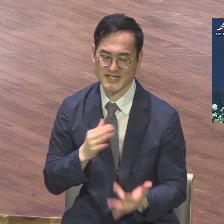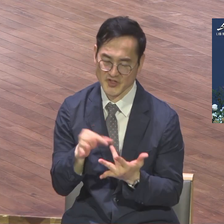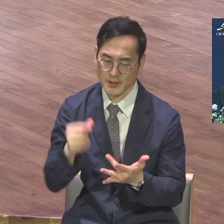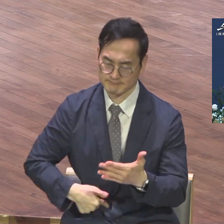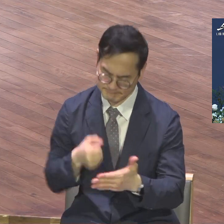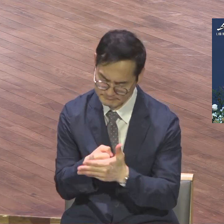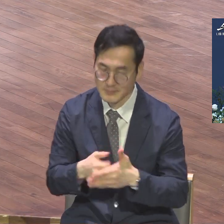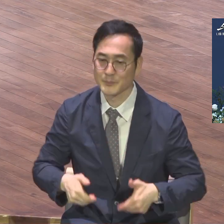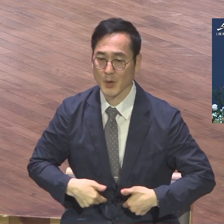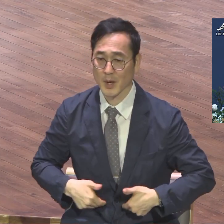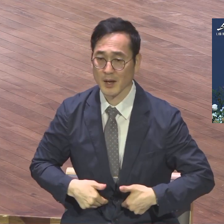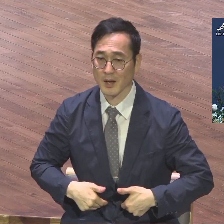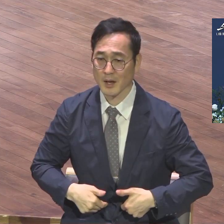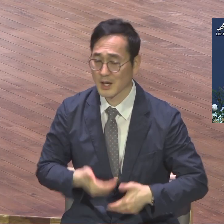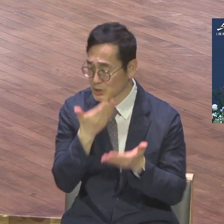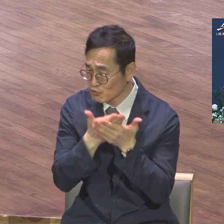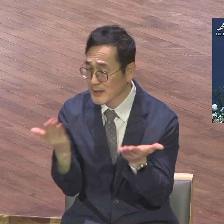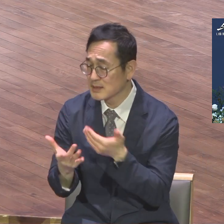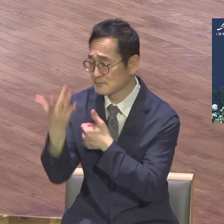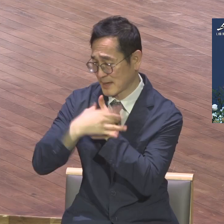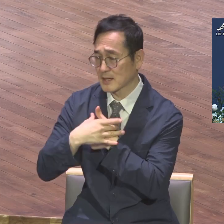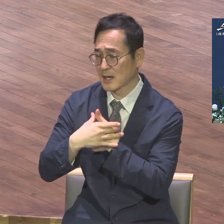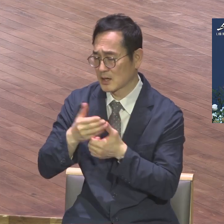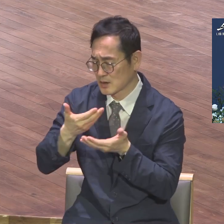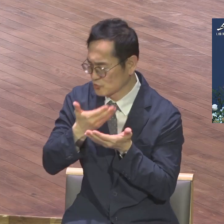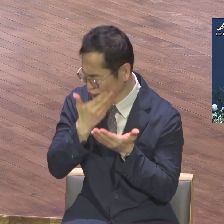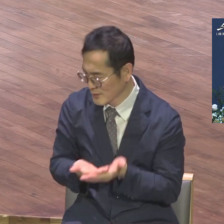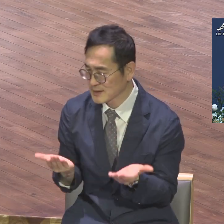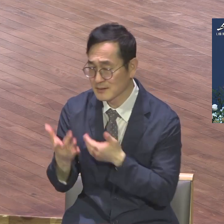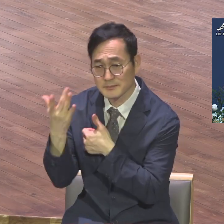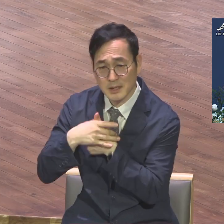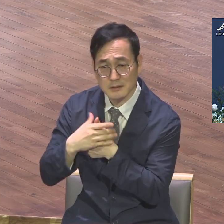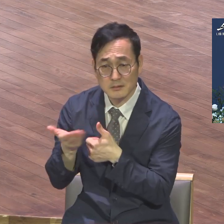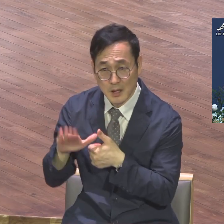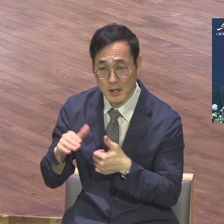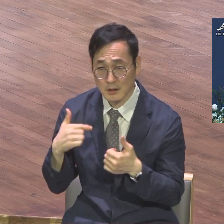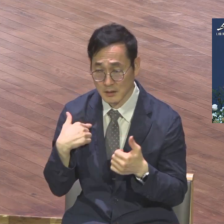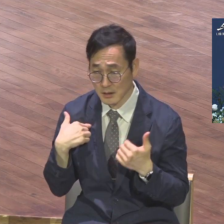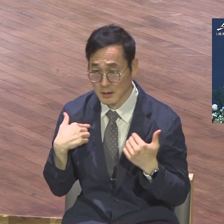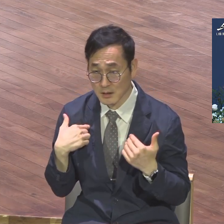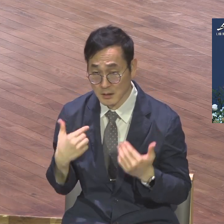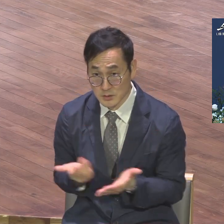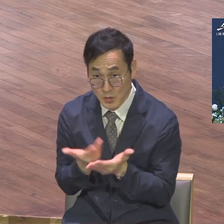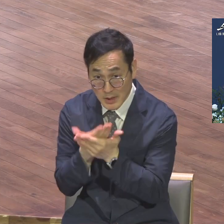직분을 아무리 맡았다라고 해서 영적 성장하는 게 아니에요.